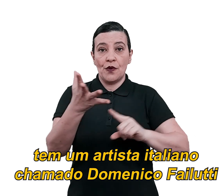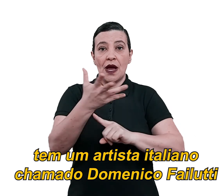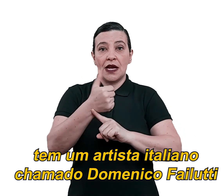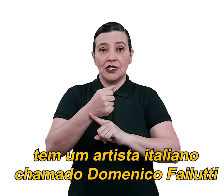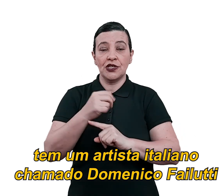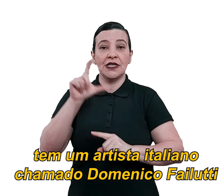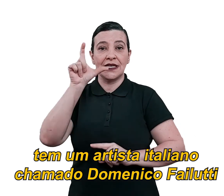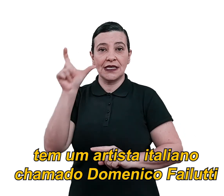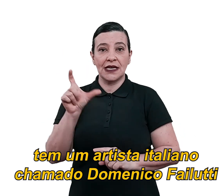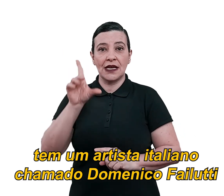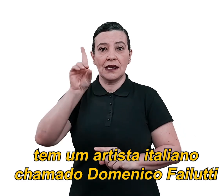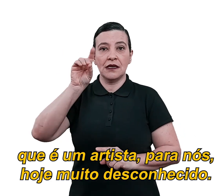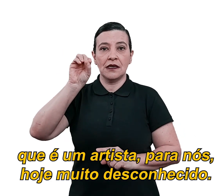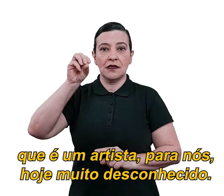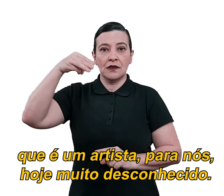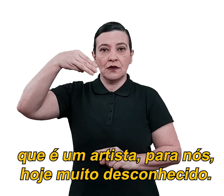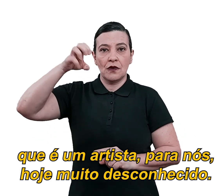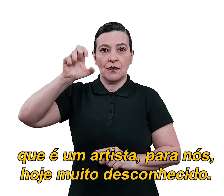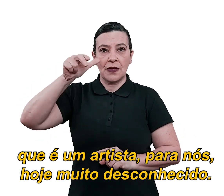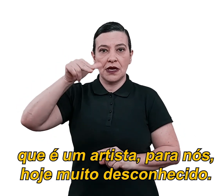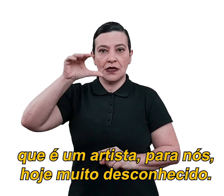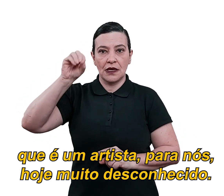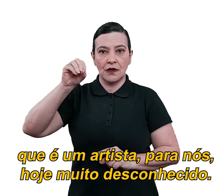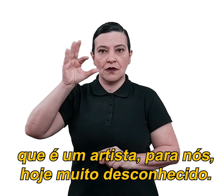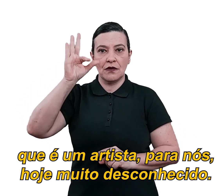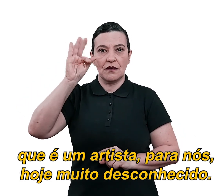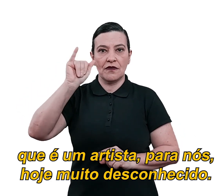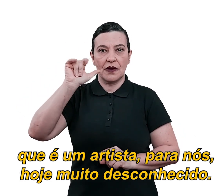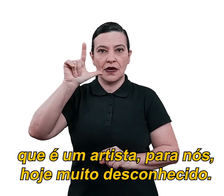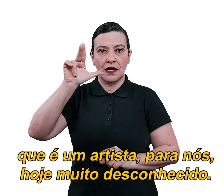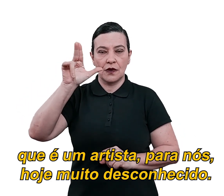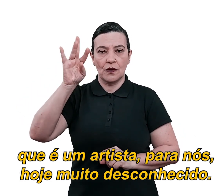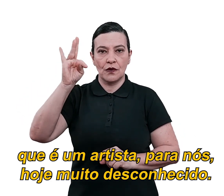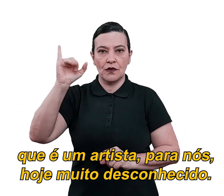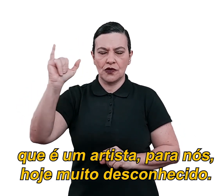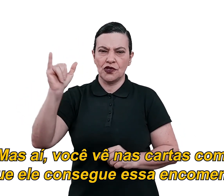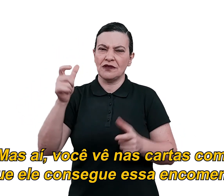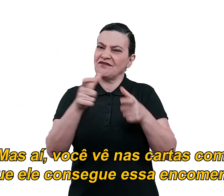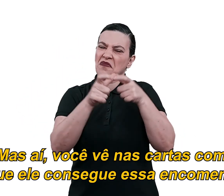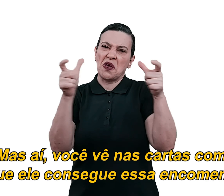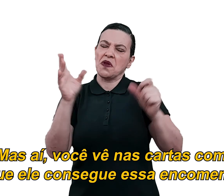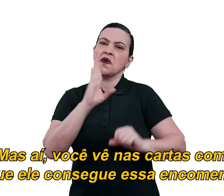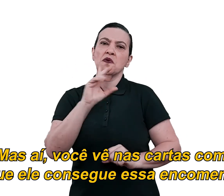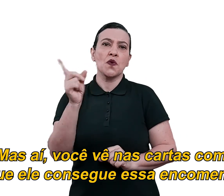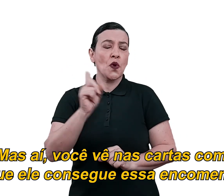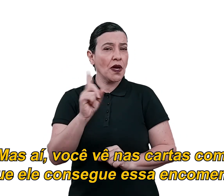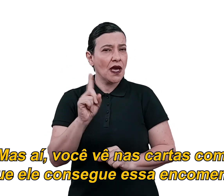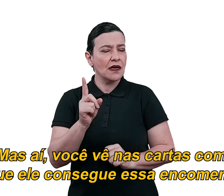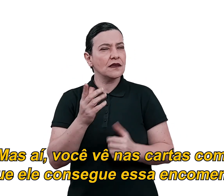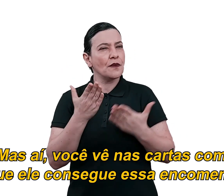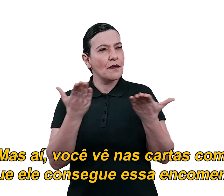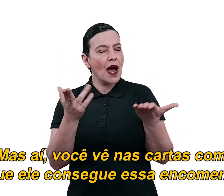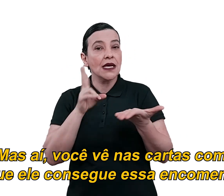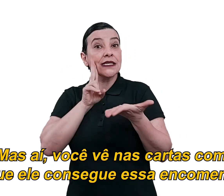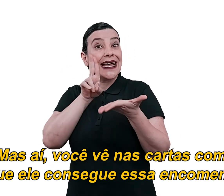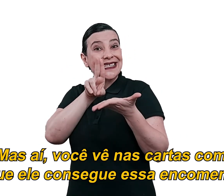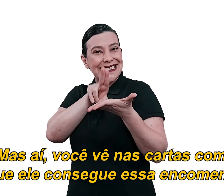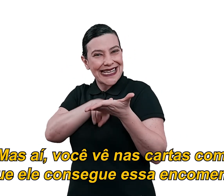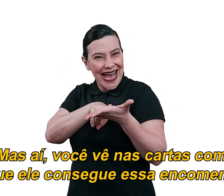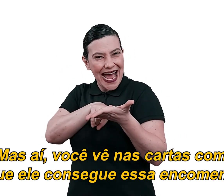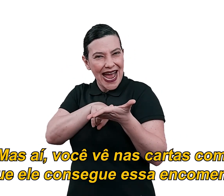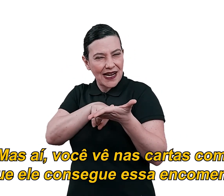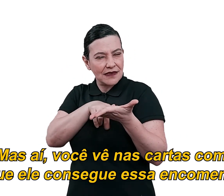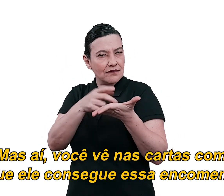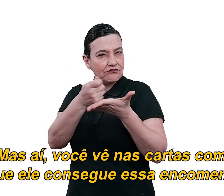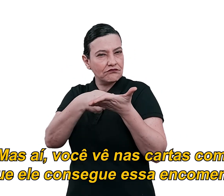italiano chamado Domenico Failucci, que é um artista para nós hoje muito desconhecido, né? Sim. Mas aí você vê nas cartas